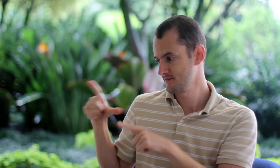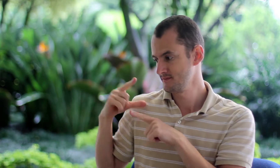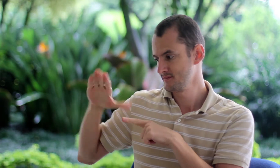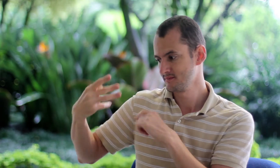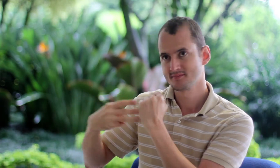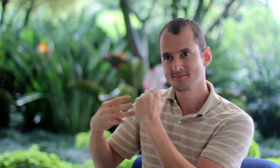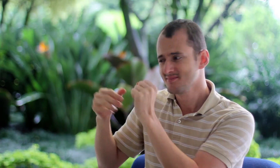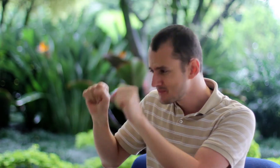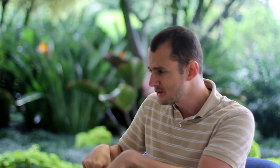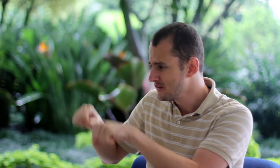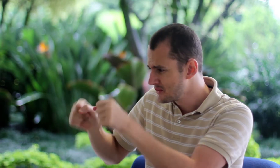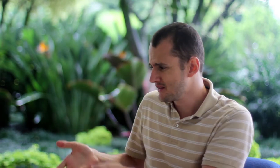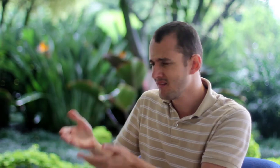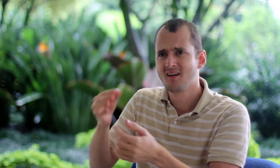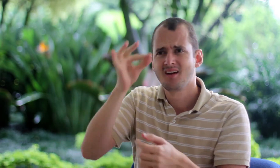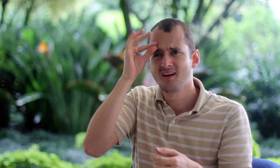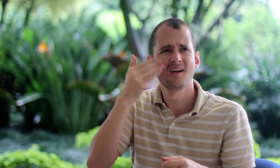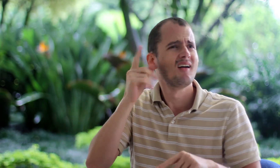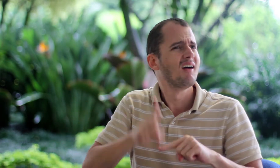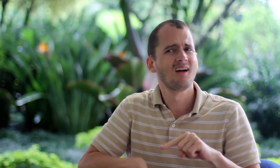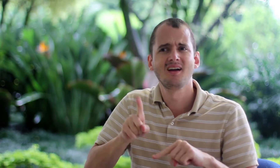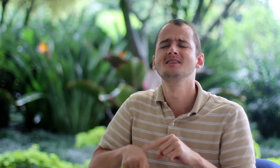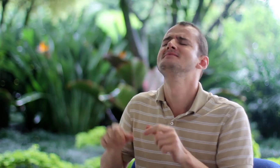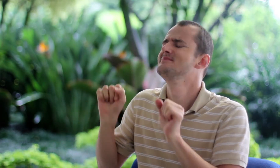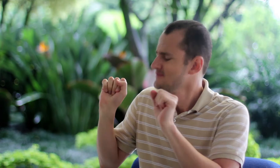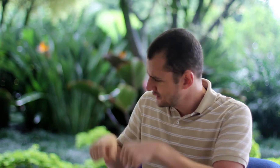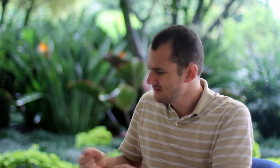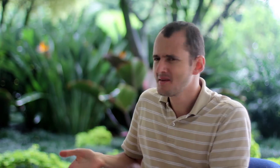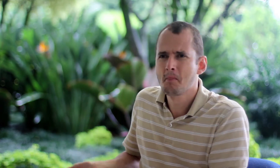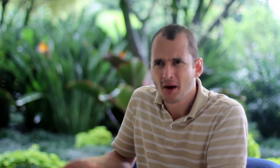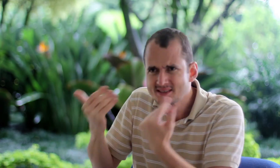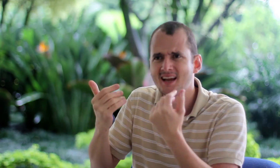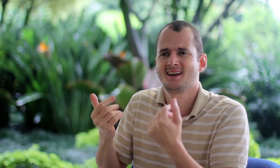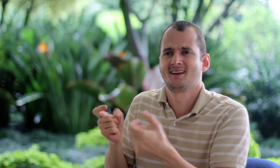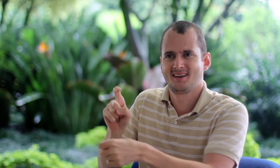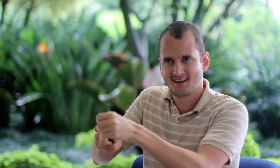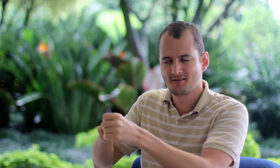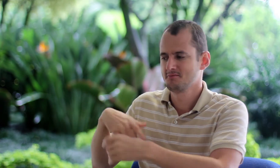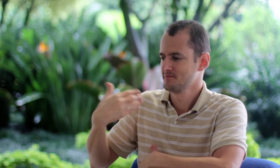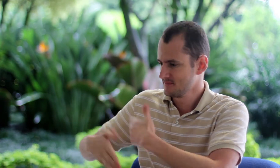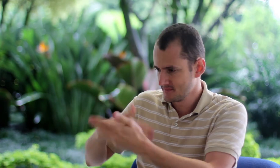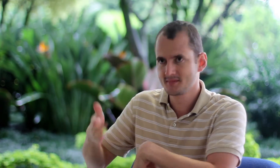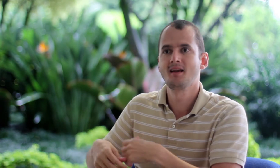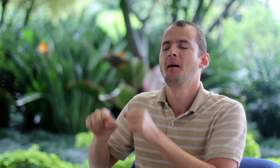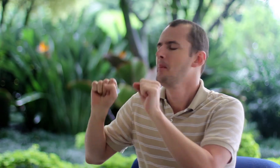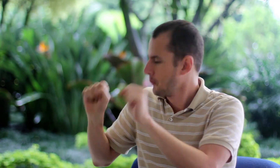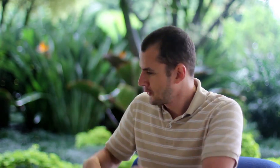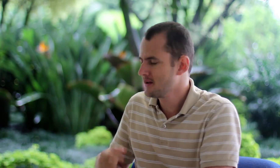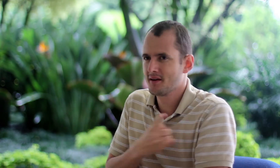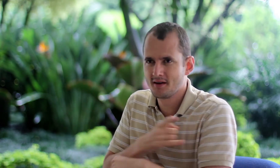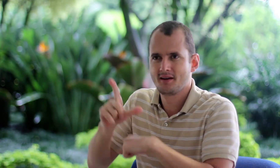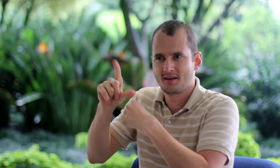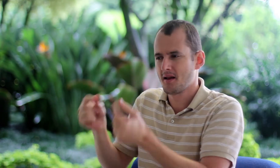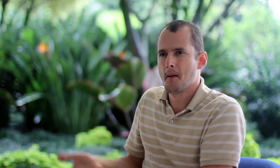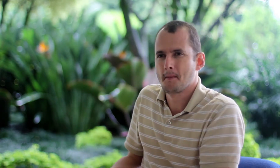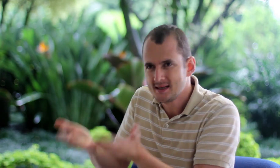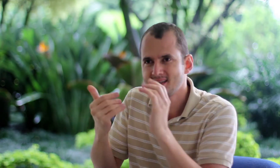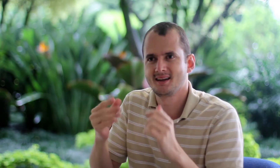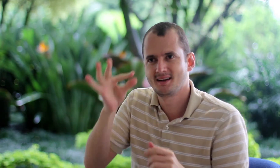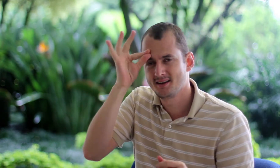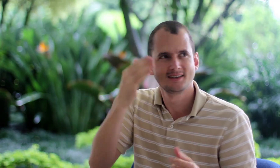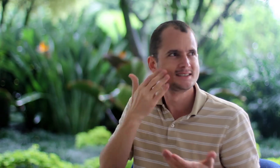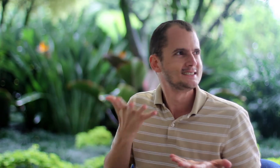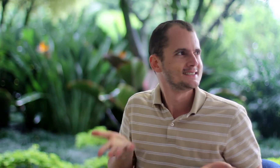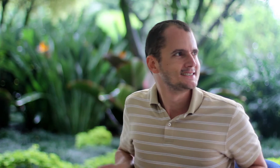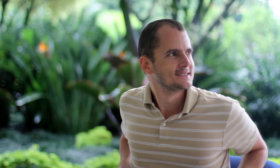el colegio, ya terminamos el SENA y seguir. Y cuando tú dices no puedo, yo digo sí puedes, es seguir, vamos a ese proceso. Ahorita que estamos en el